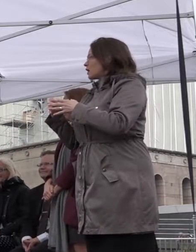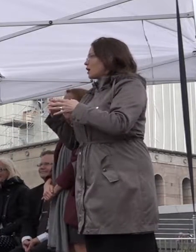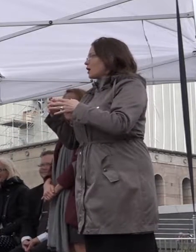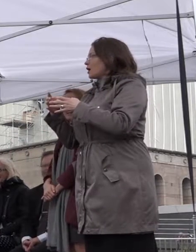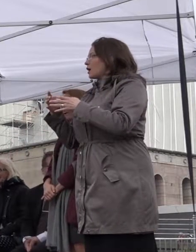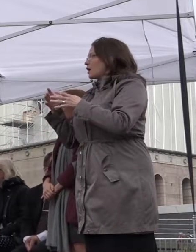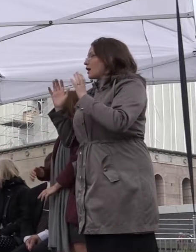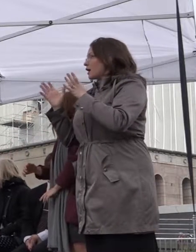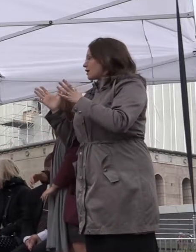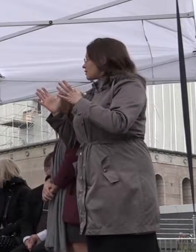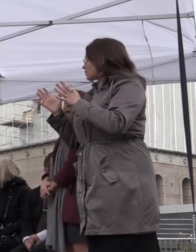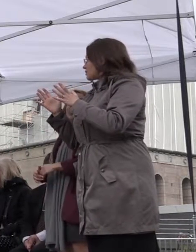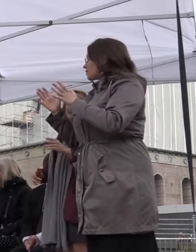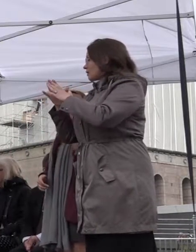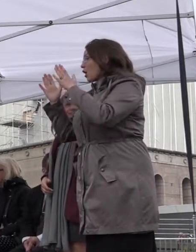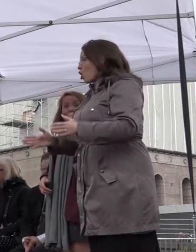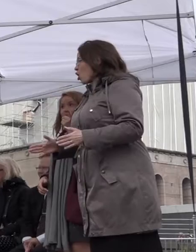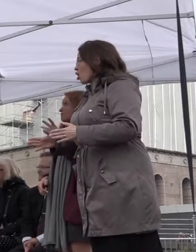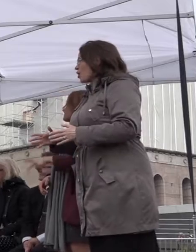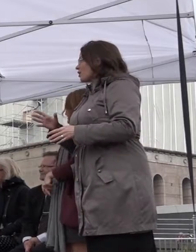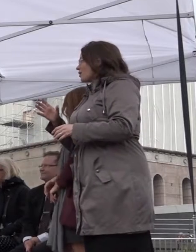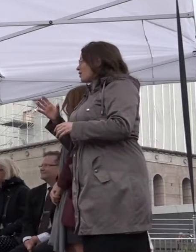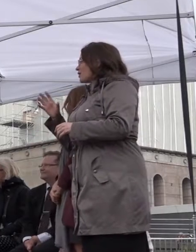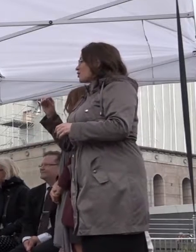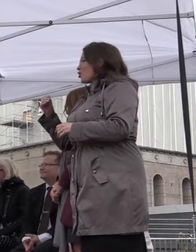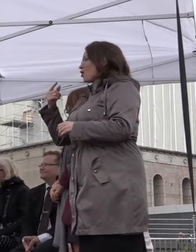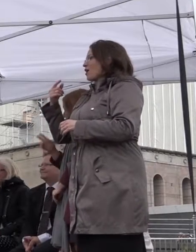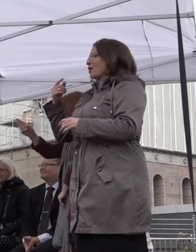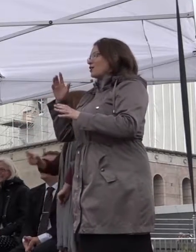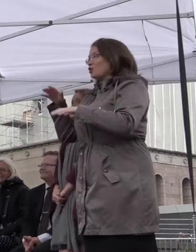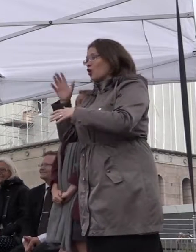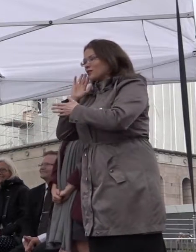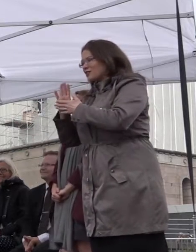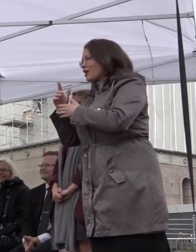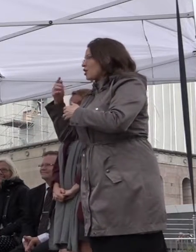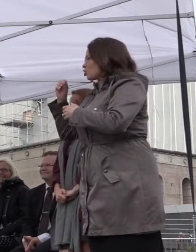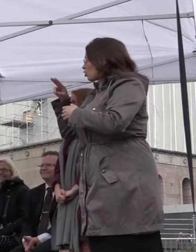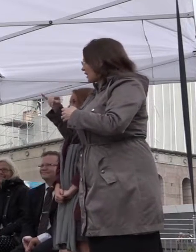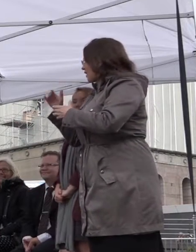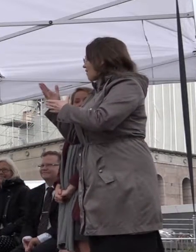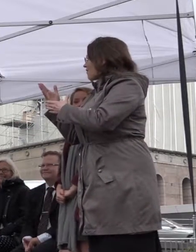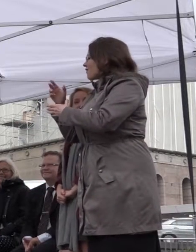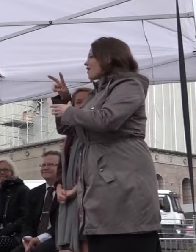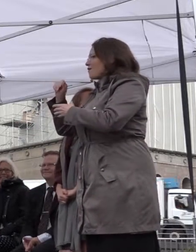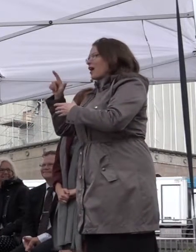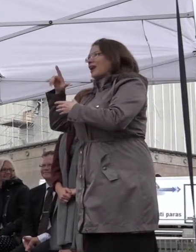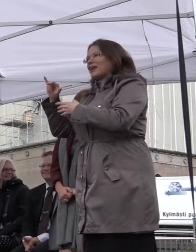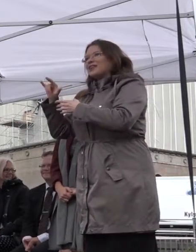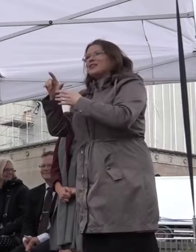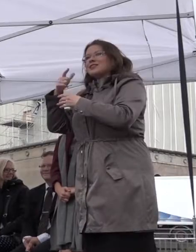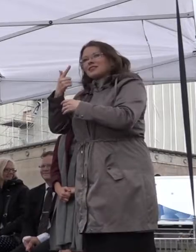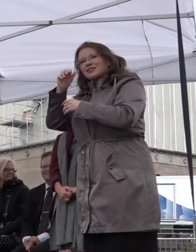jestas, talo, nimenomaan Toni Välitalo. Jotain virhettä pitää juhlaa